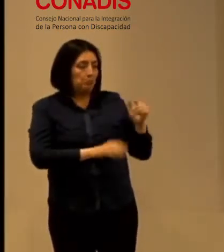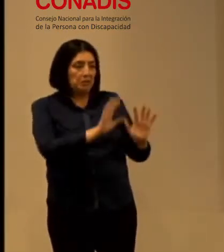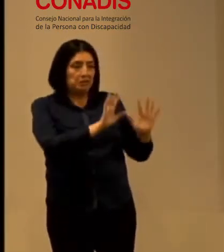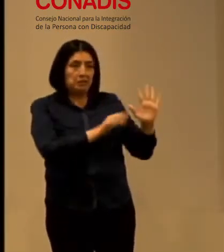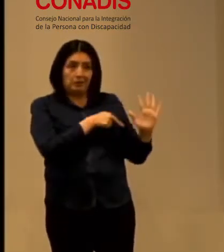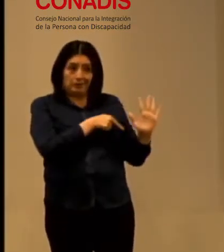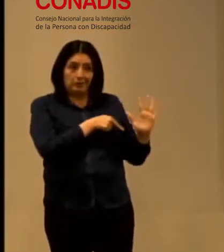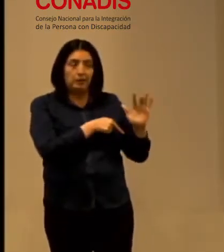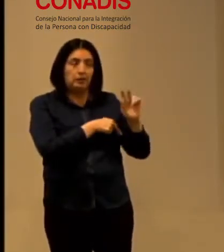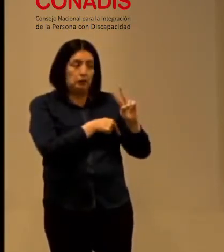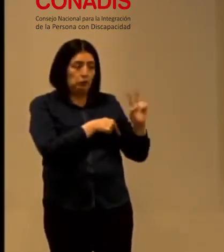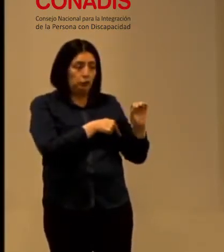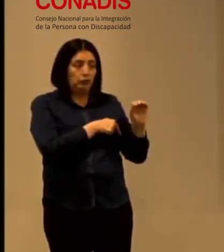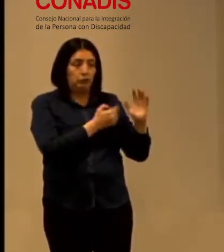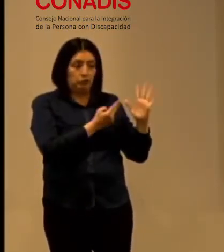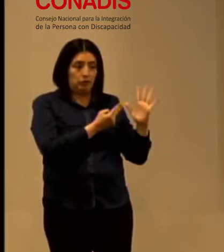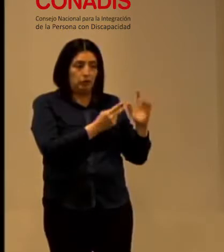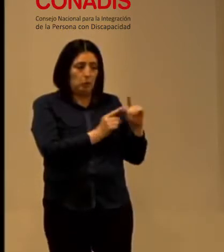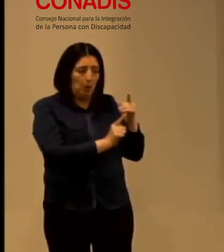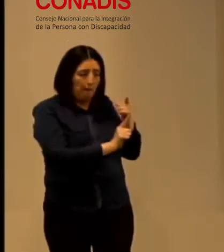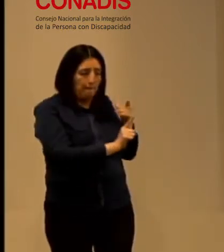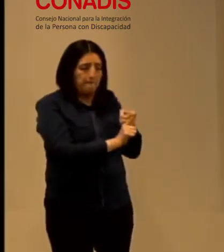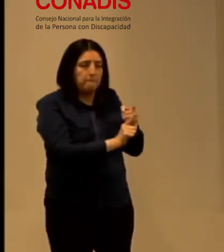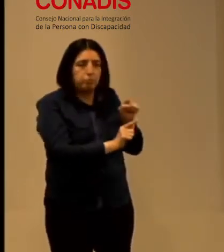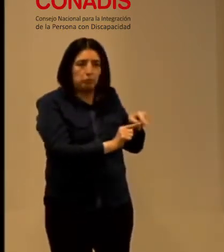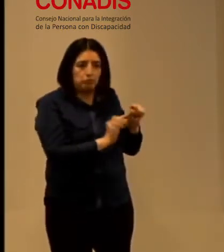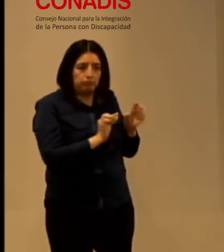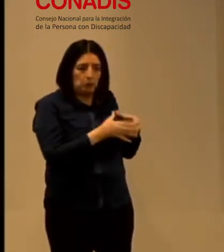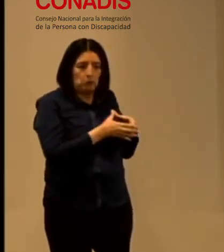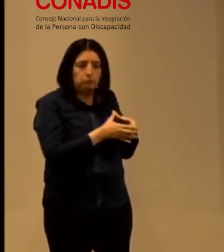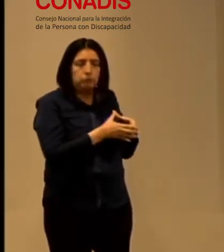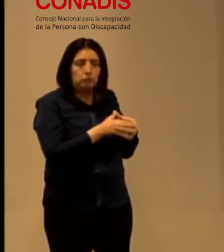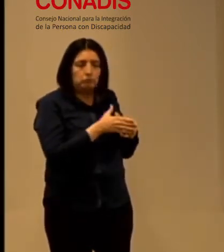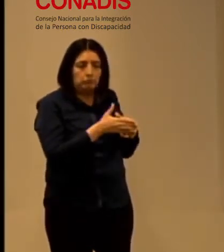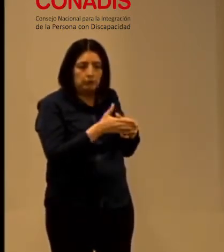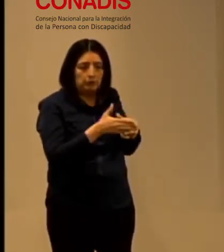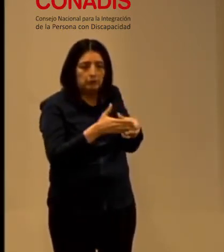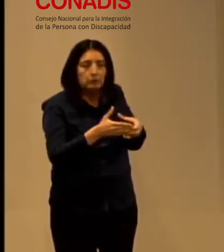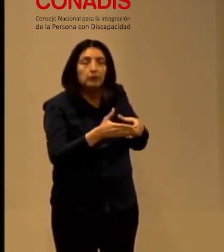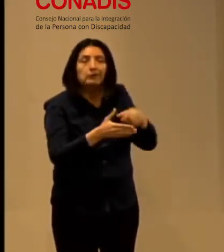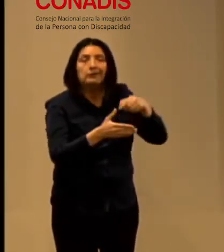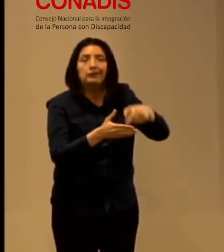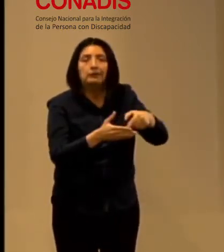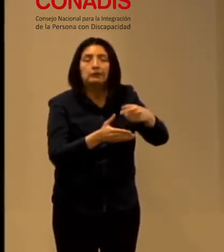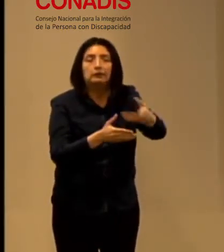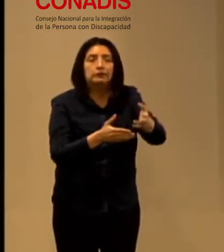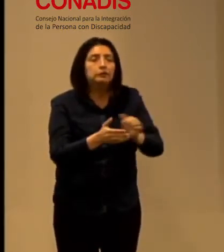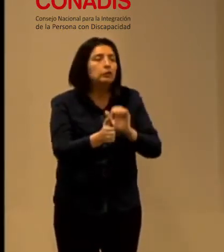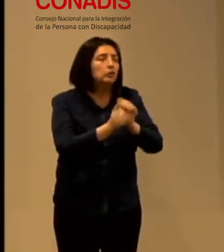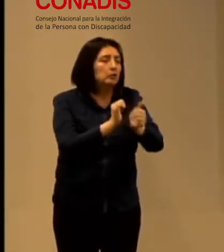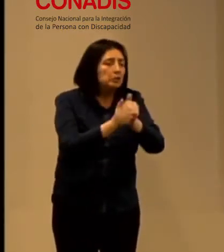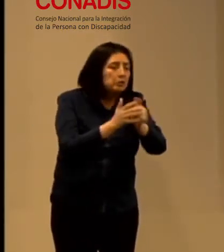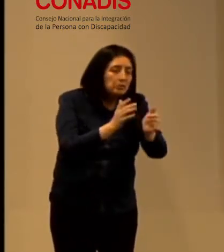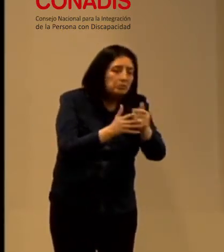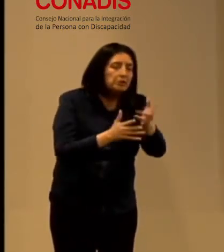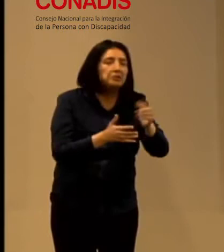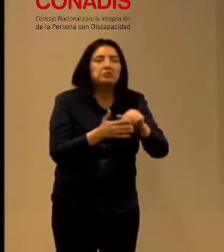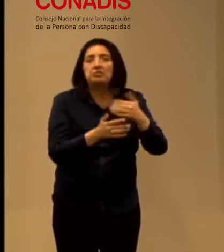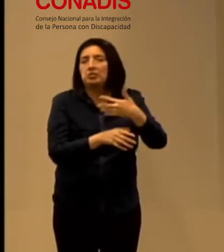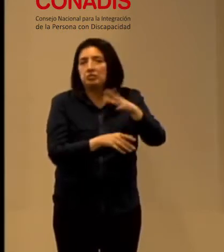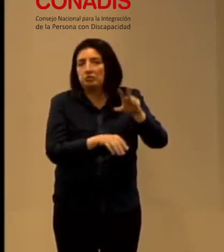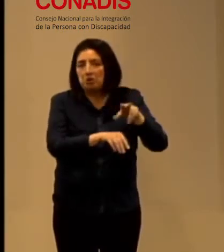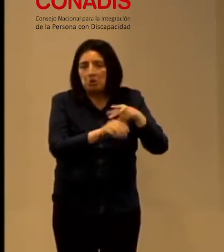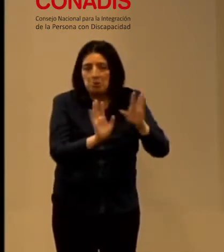fueron esas 207, que fue exclusivo para el grupo, pero en el marco de nuestros concursos regulares,